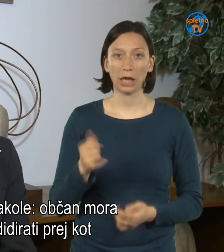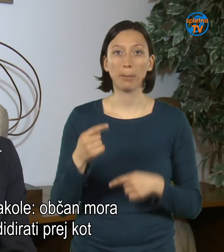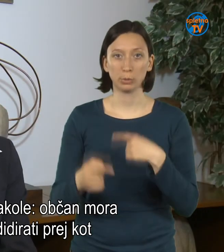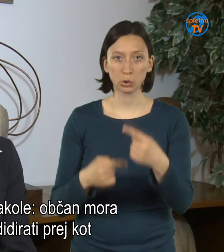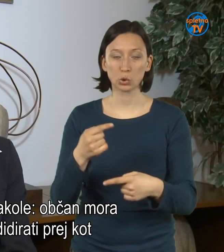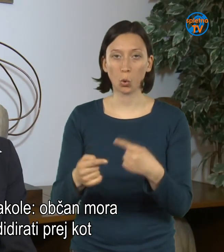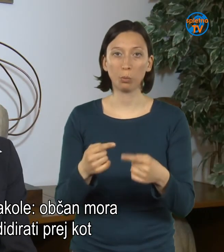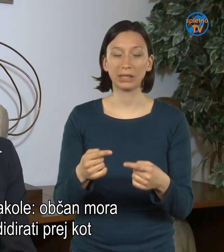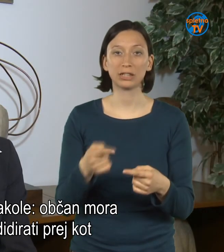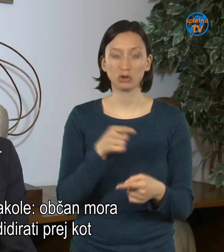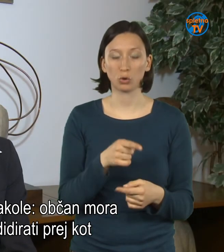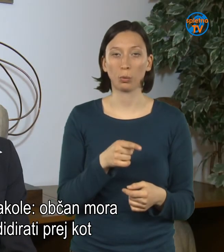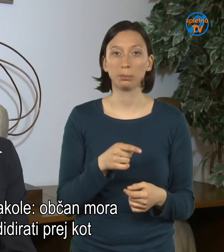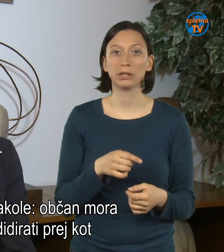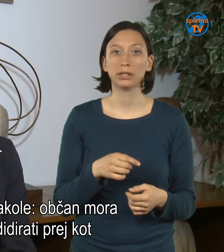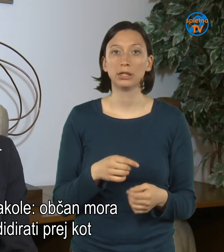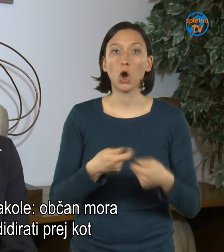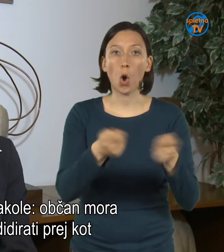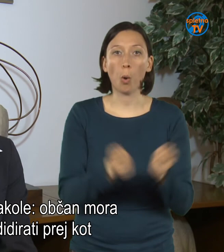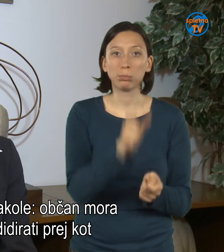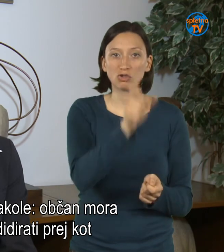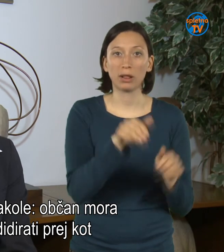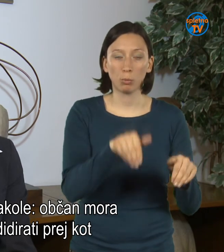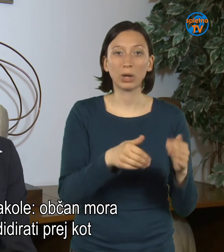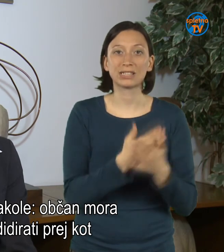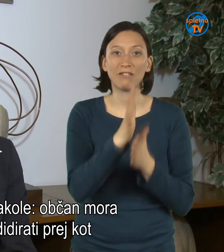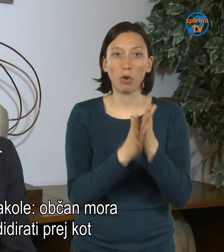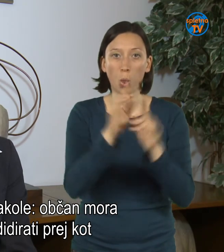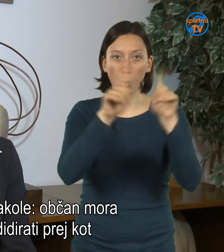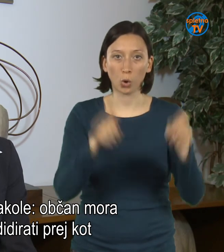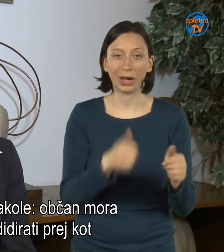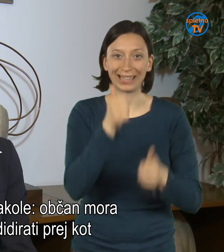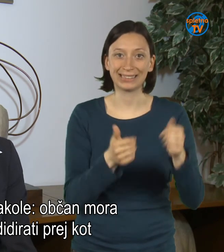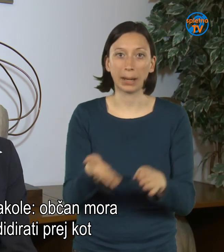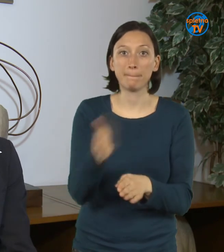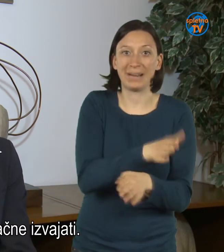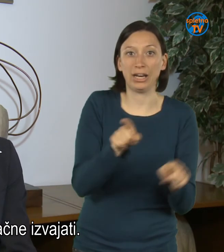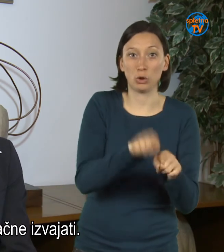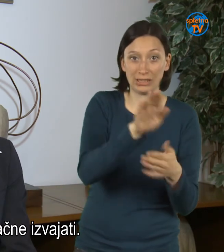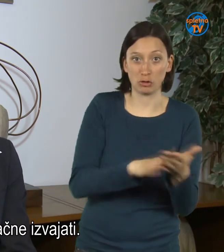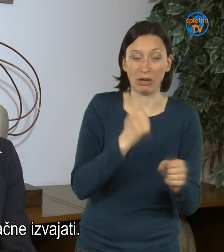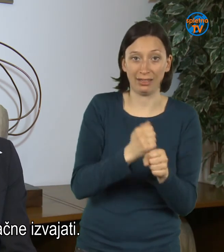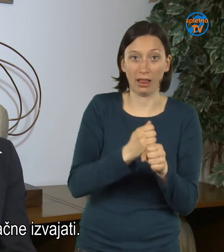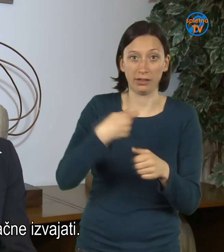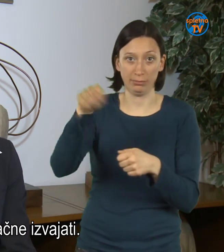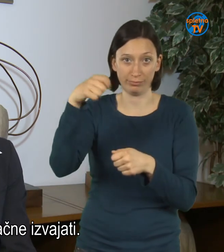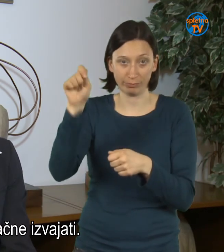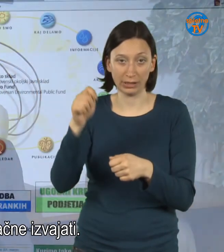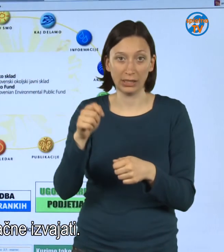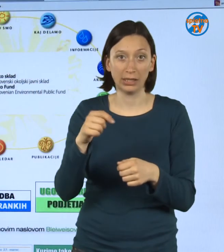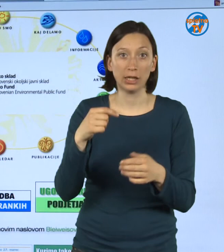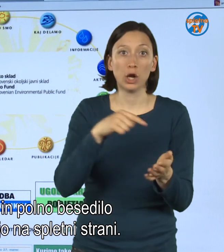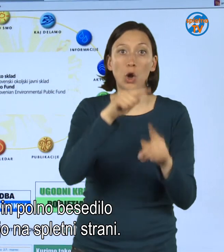Ja, postopek pravzaprav teče takole. Občan mora z vlogo kandidirati prej, kot pa naložbo začne